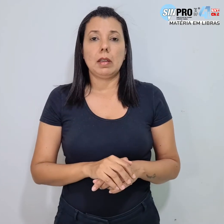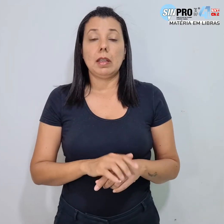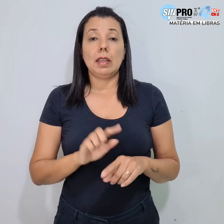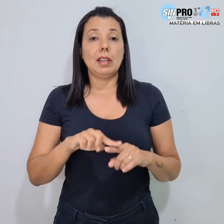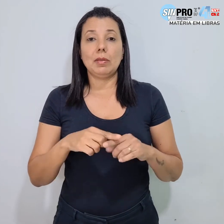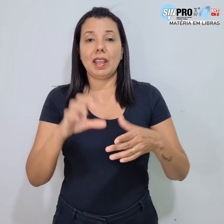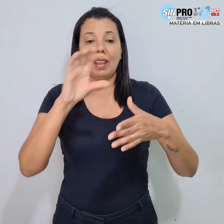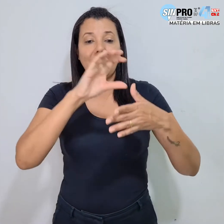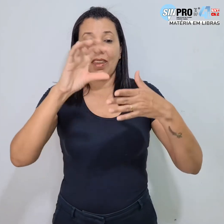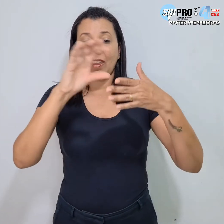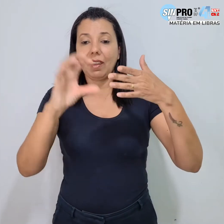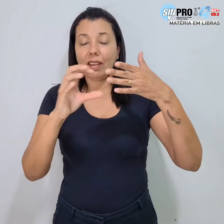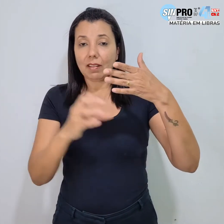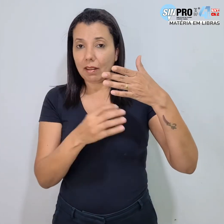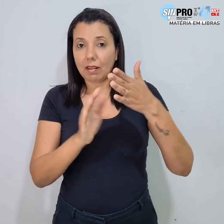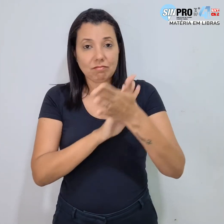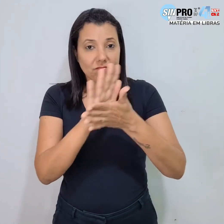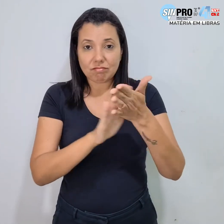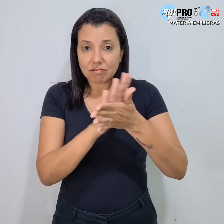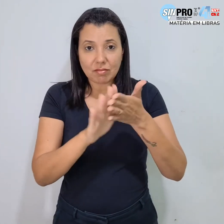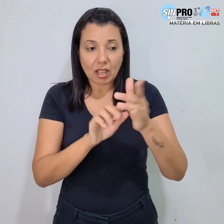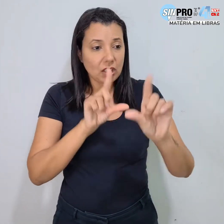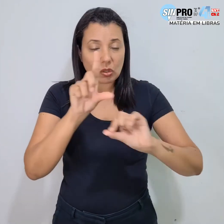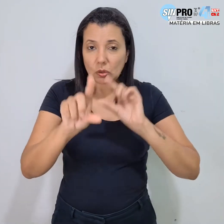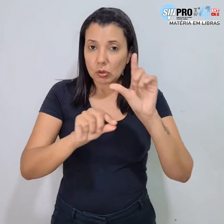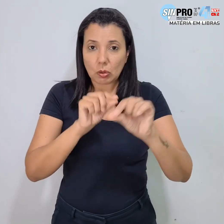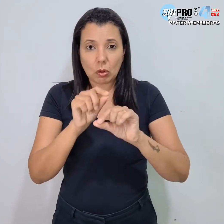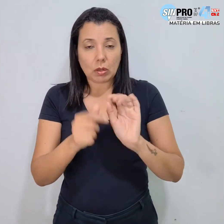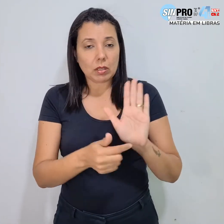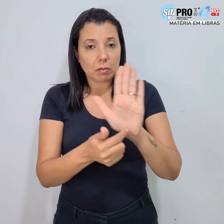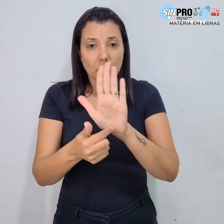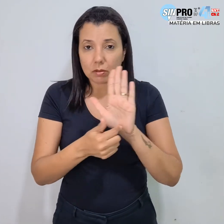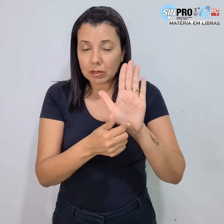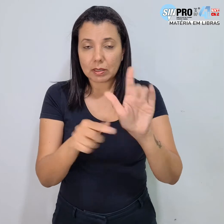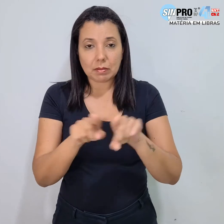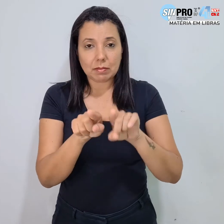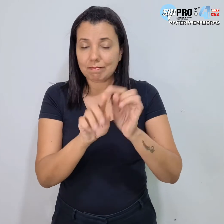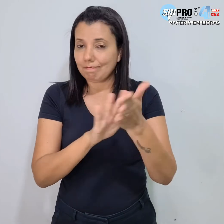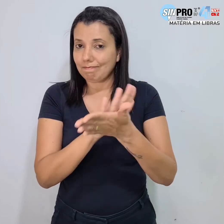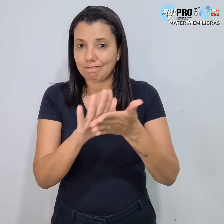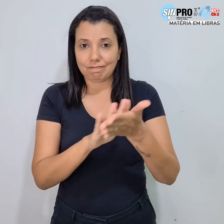sem critérios idôneos e transparentes.